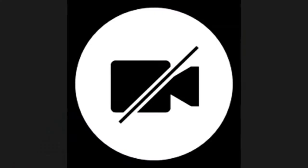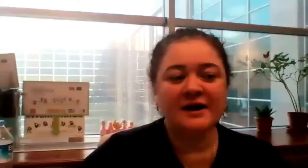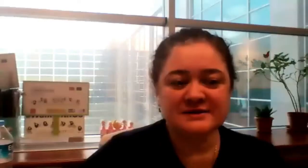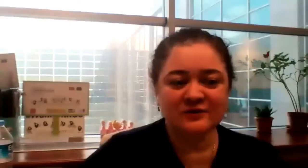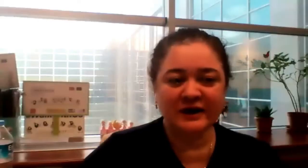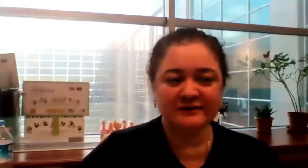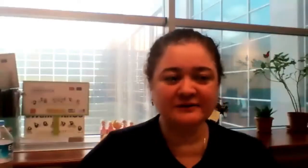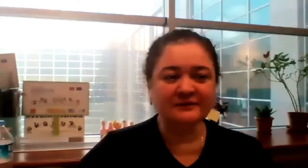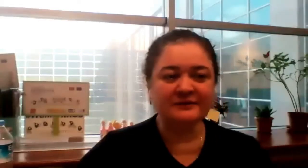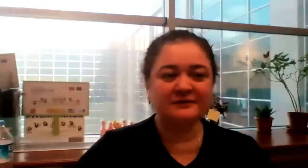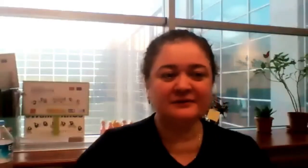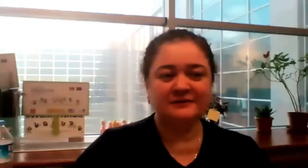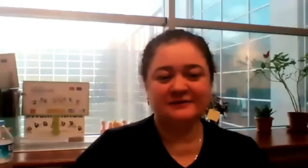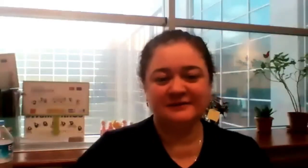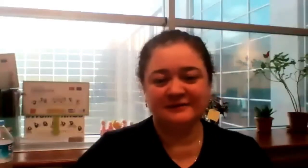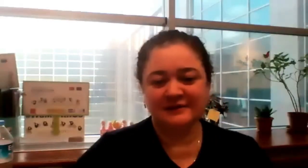Herkese günaydın. Günaydın.